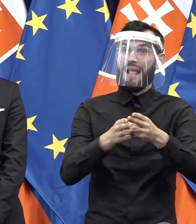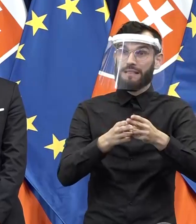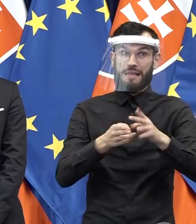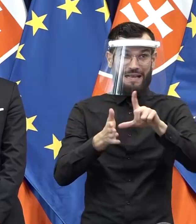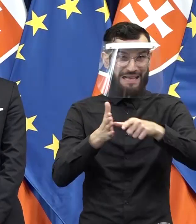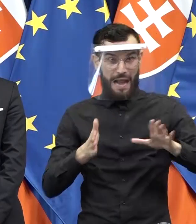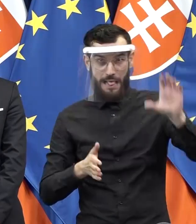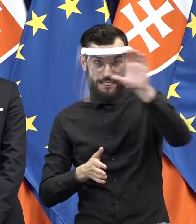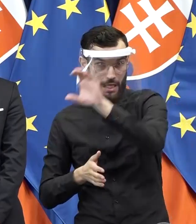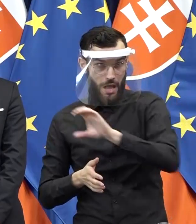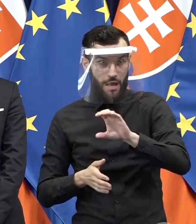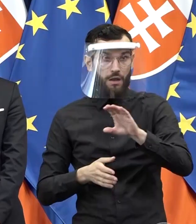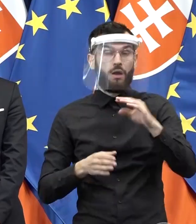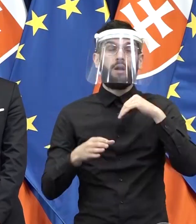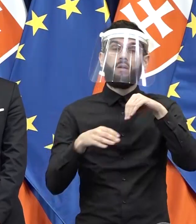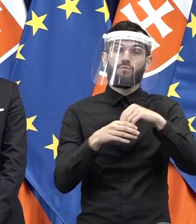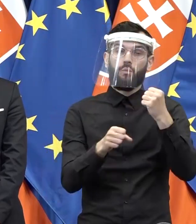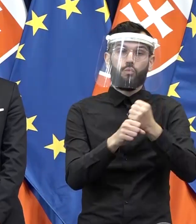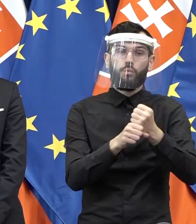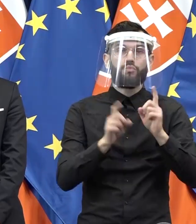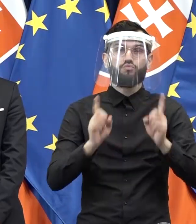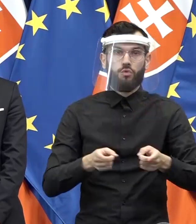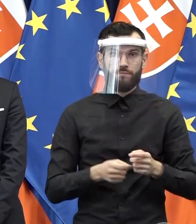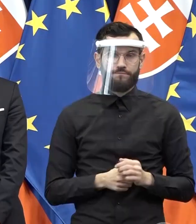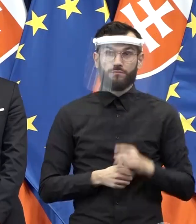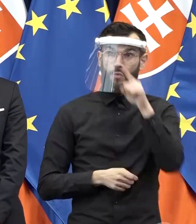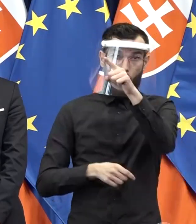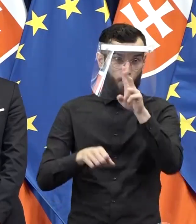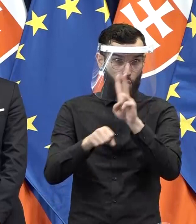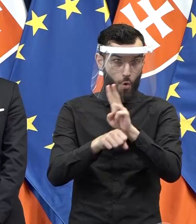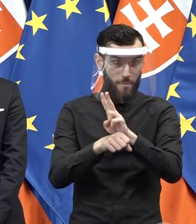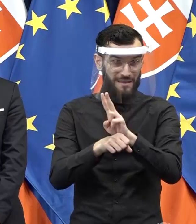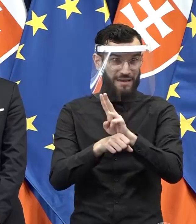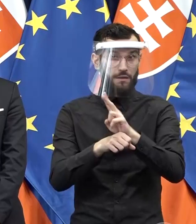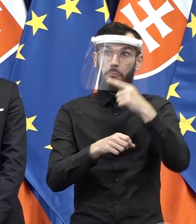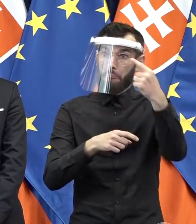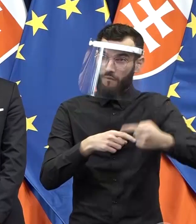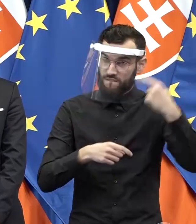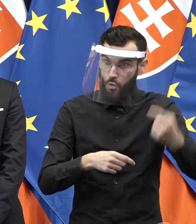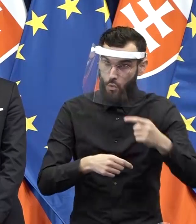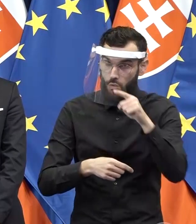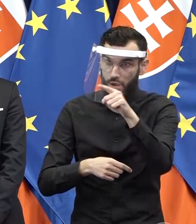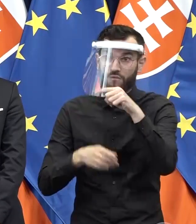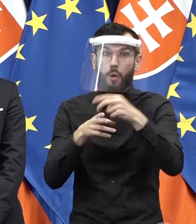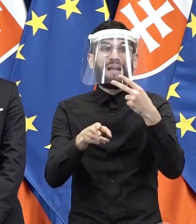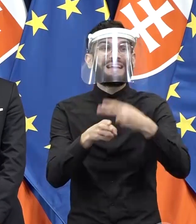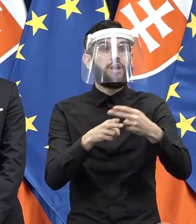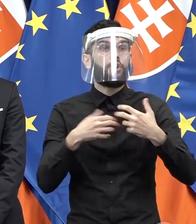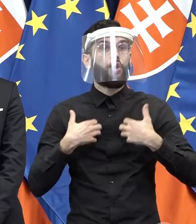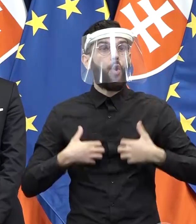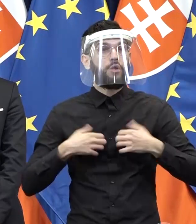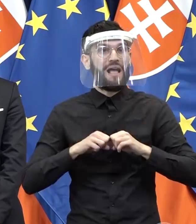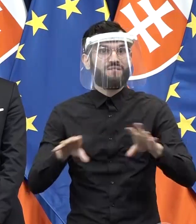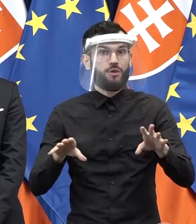nasadili, aj v porovnaní s tým, ako tieto opatrenia zaberajú pri riešení tejto choroby.